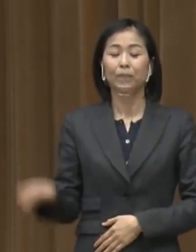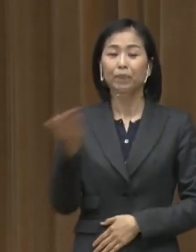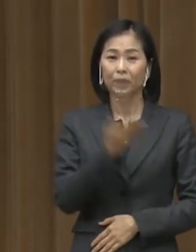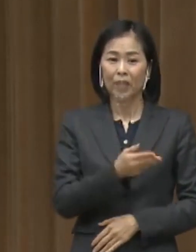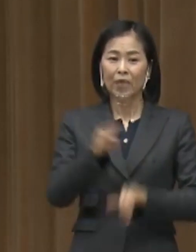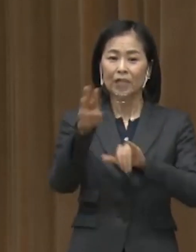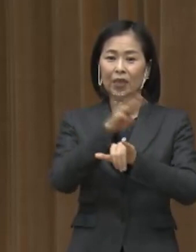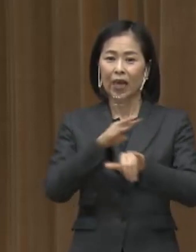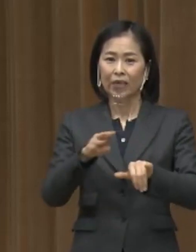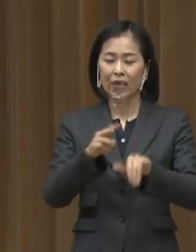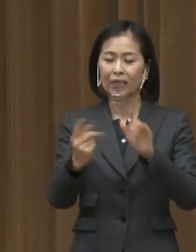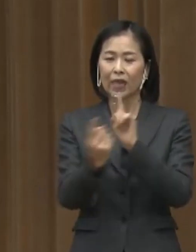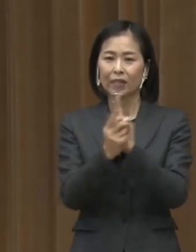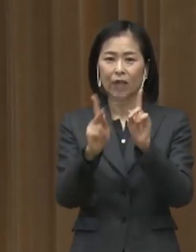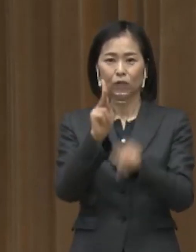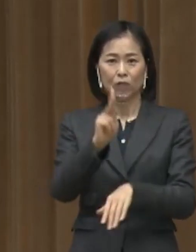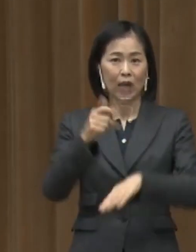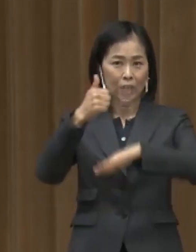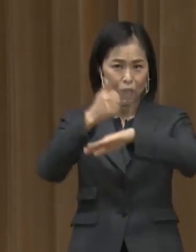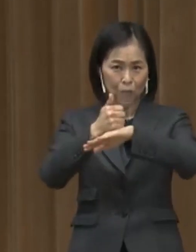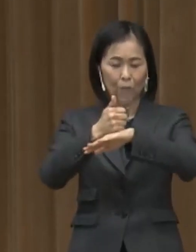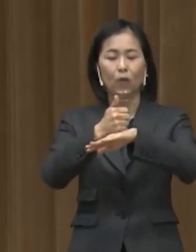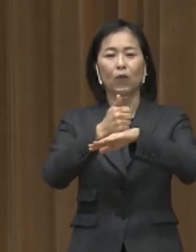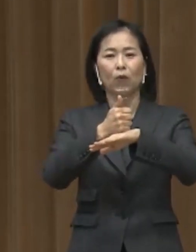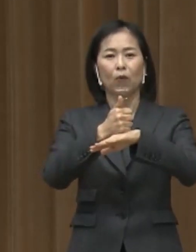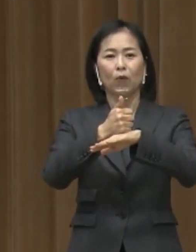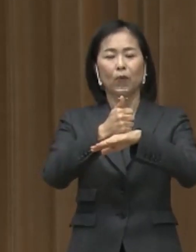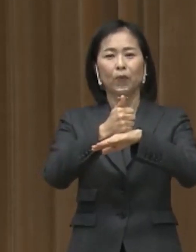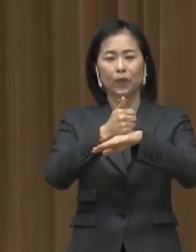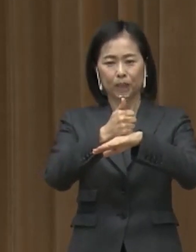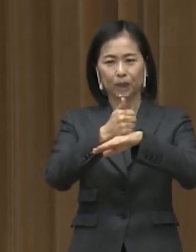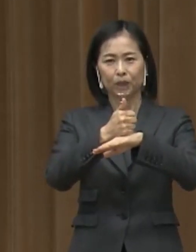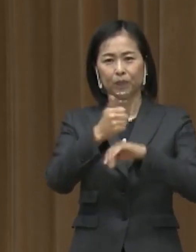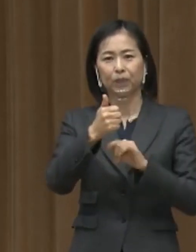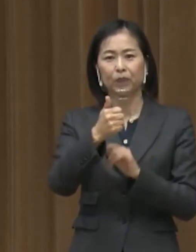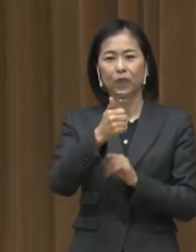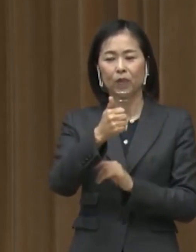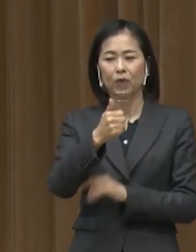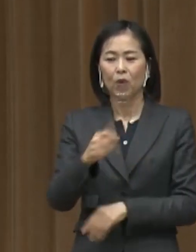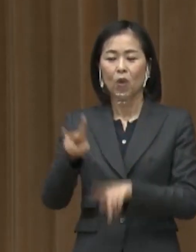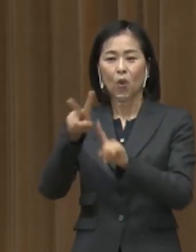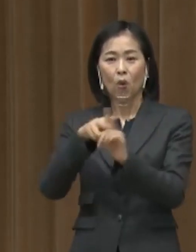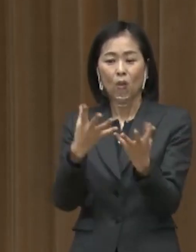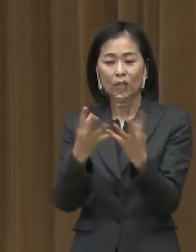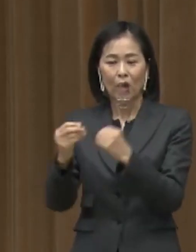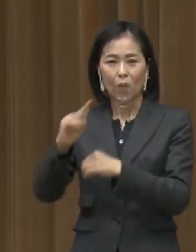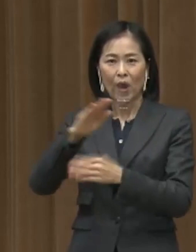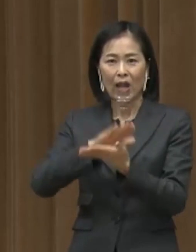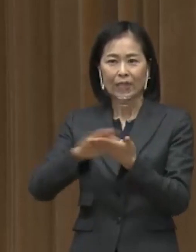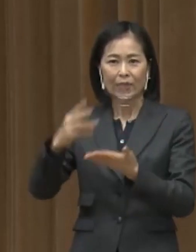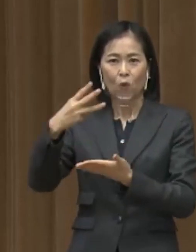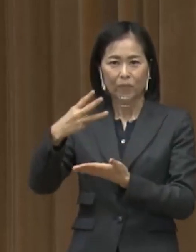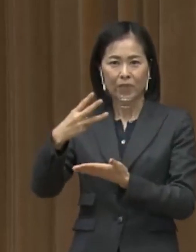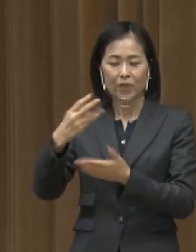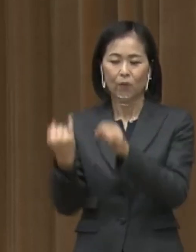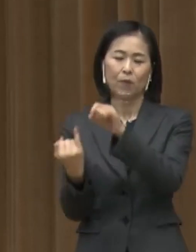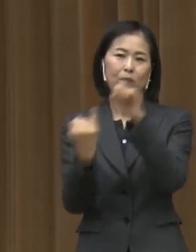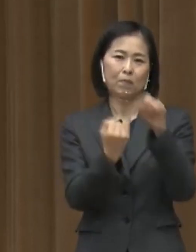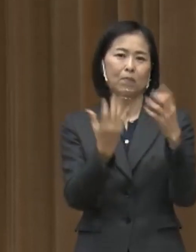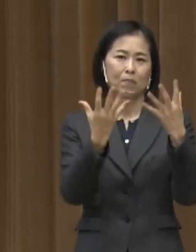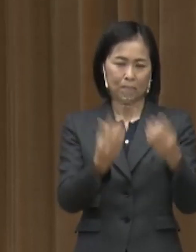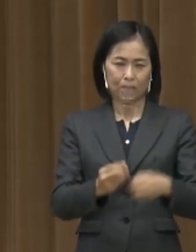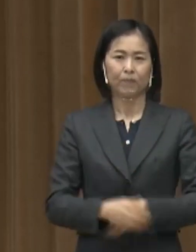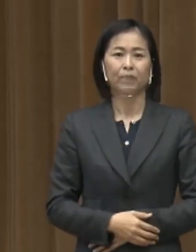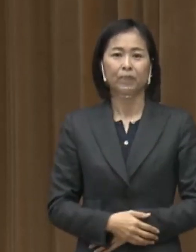には北部地域振興センター副所長である小沢清美を登用をいた